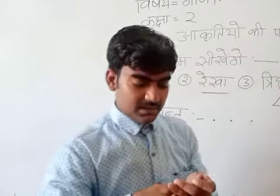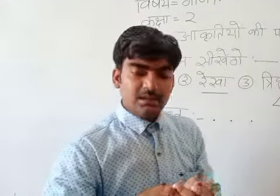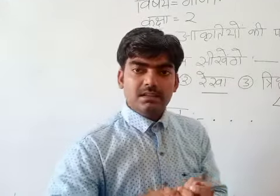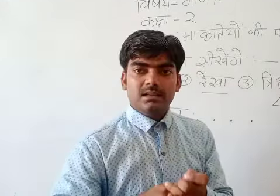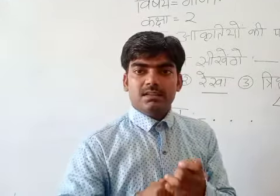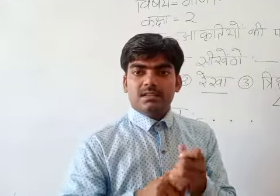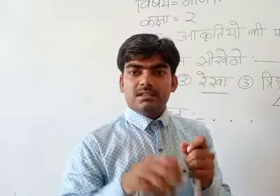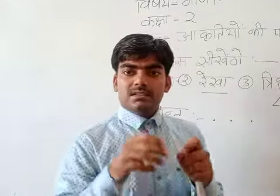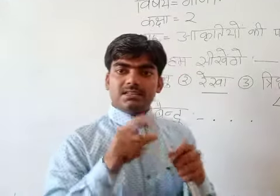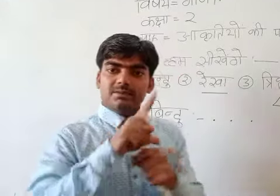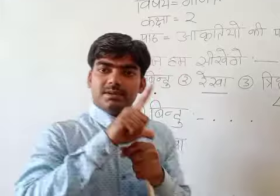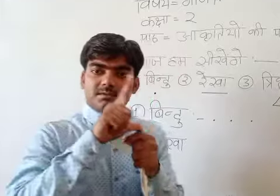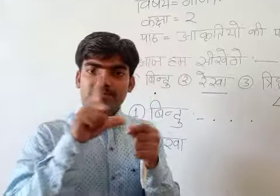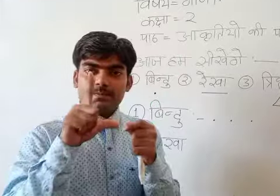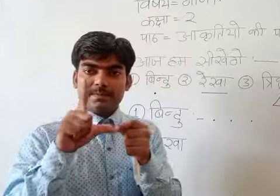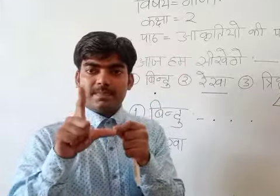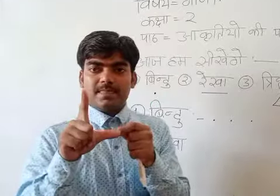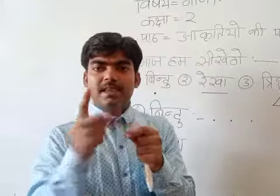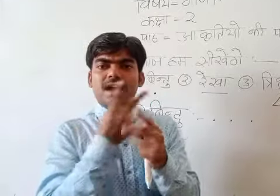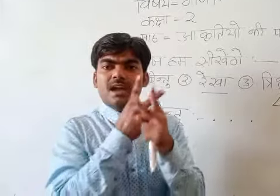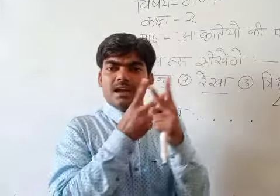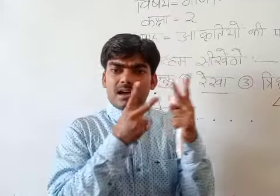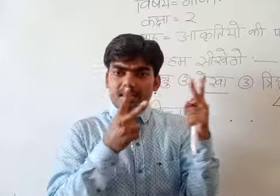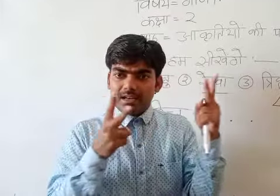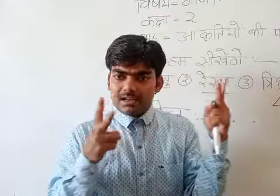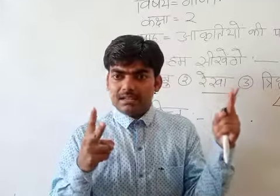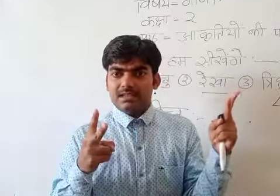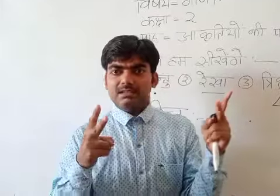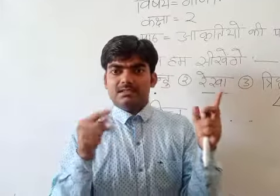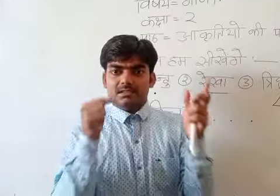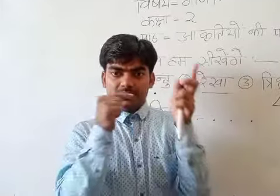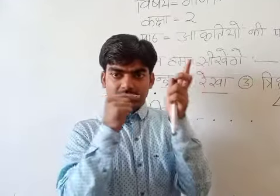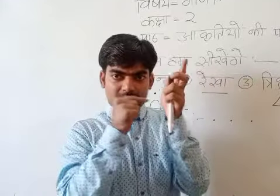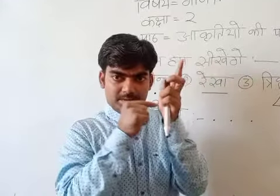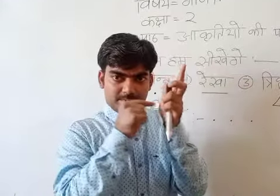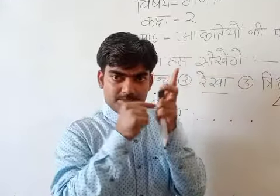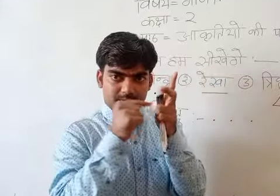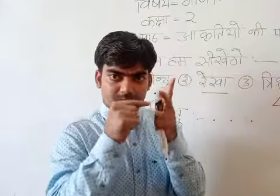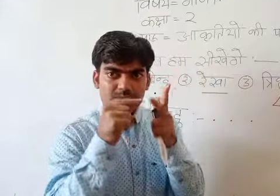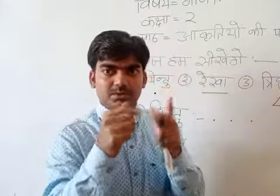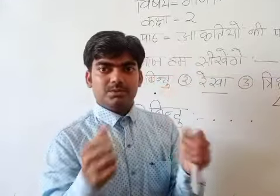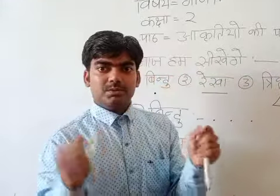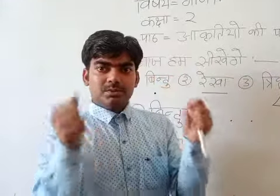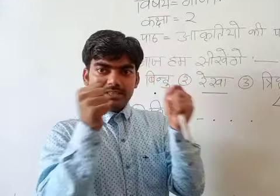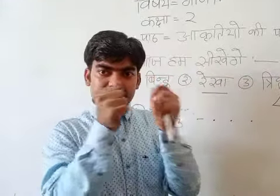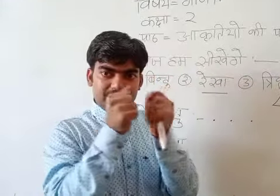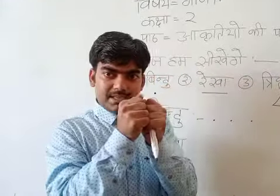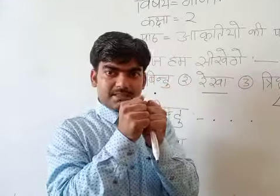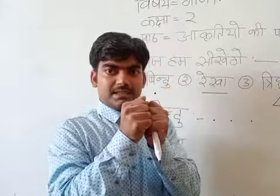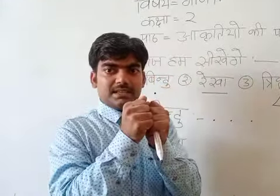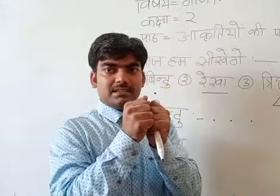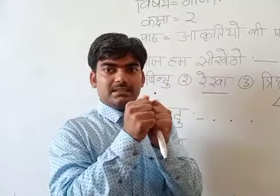जब हम अलक अलक बिंदूं को एक साथ